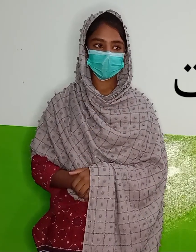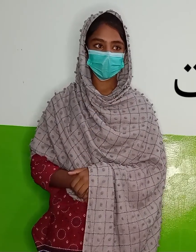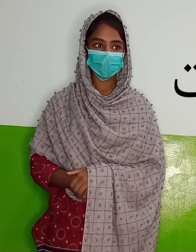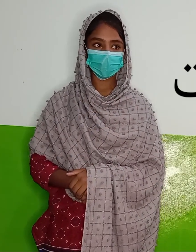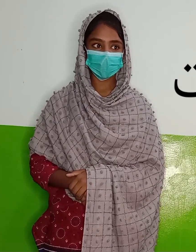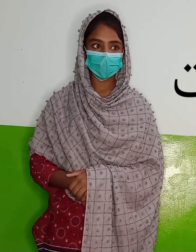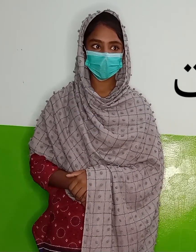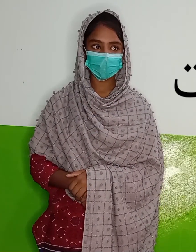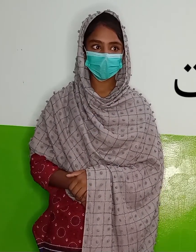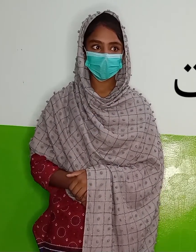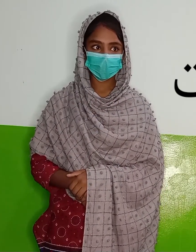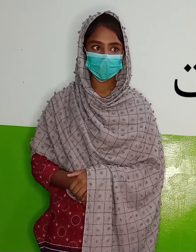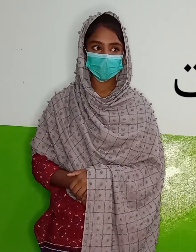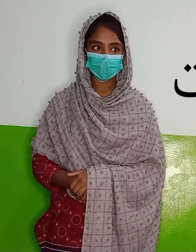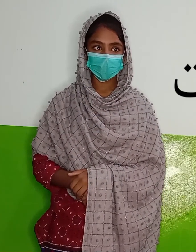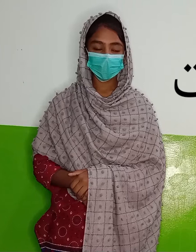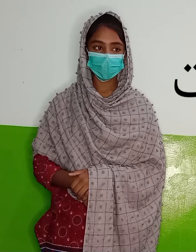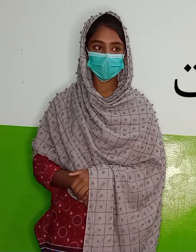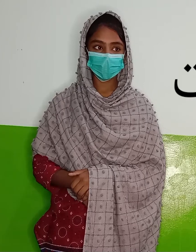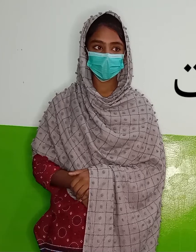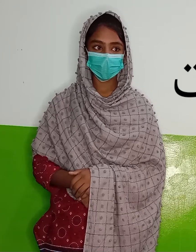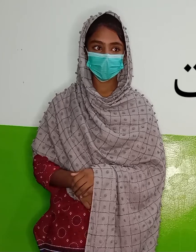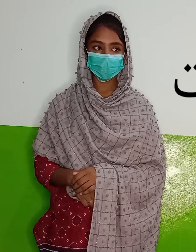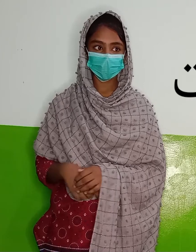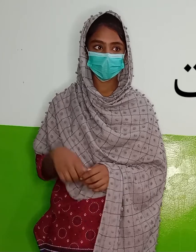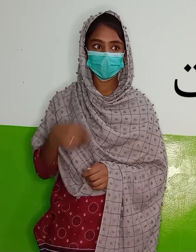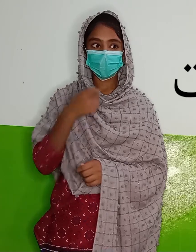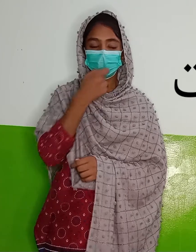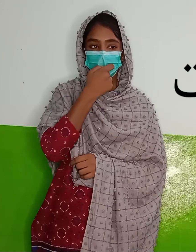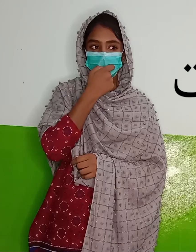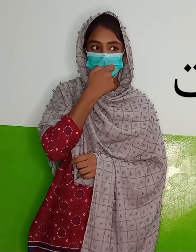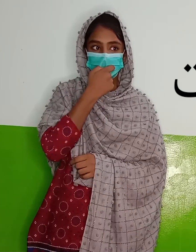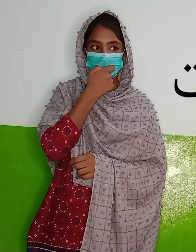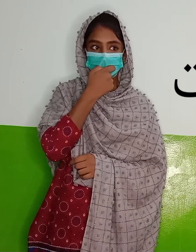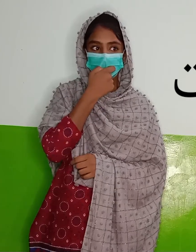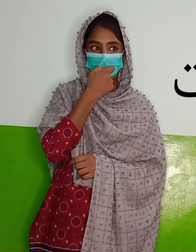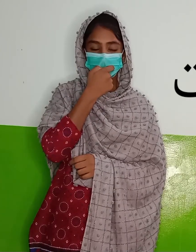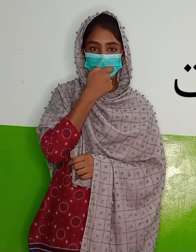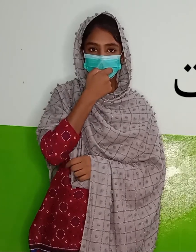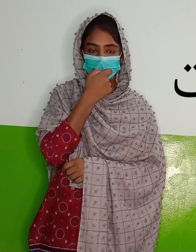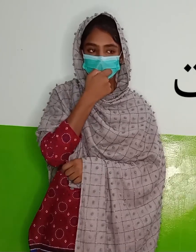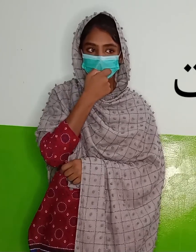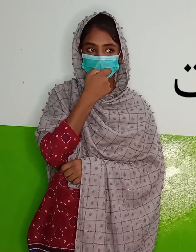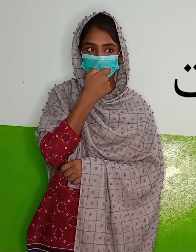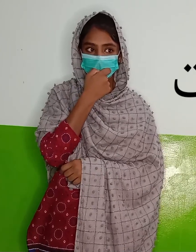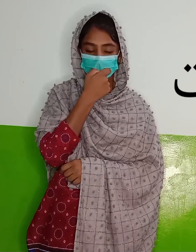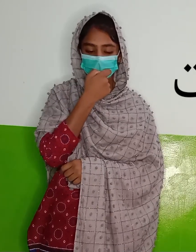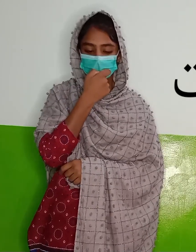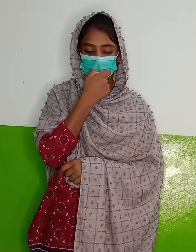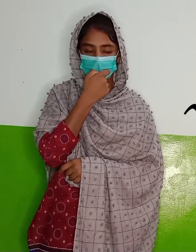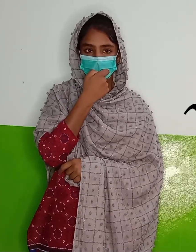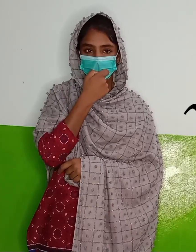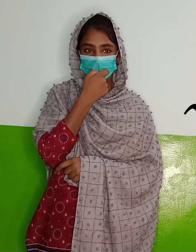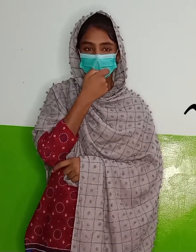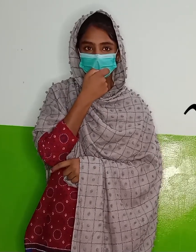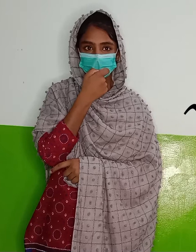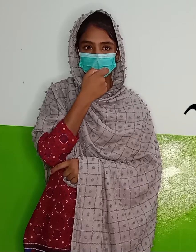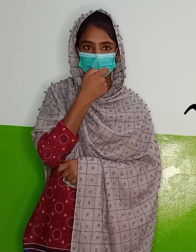کچھ ہیں وہ ہیں جی، جیسے سبحان اللہ. سبحان اللہ کیسے؟ یوں آپ نے اپنے ہونٹوں کے آگے جیسے کرتے ہیں